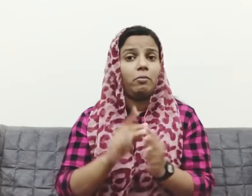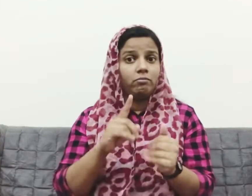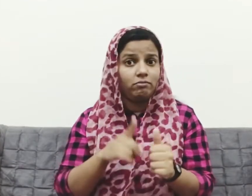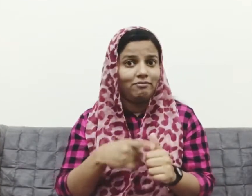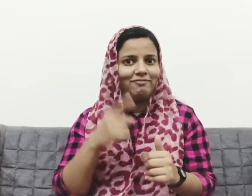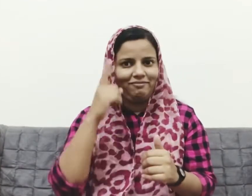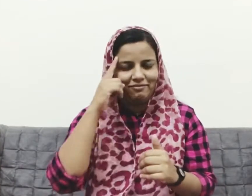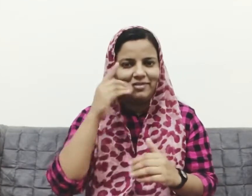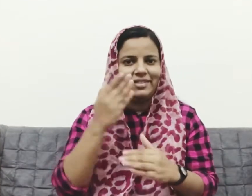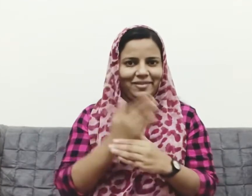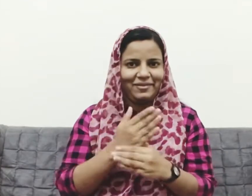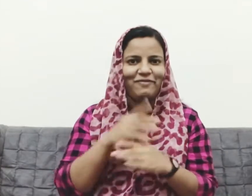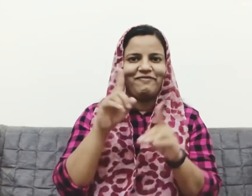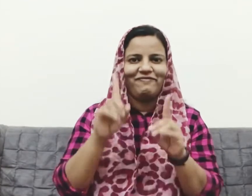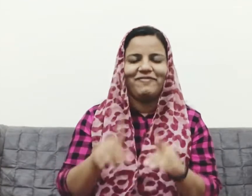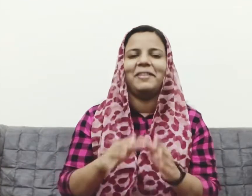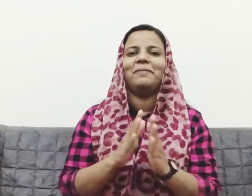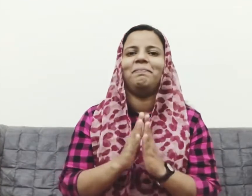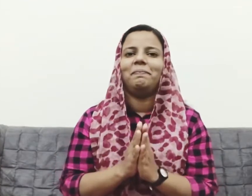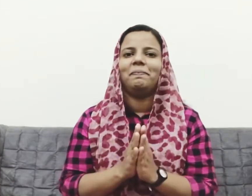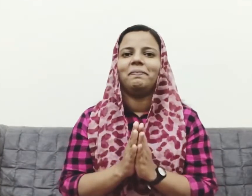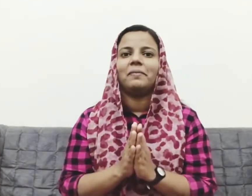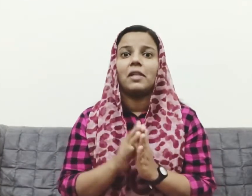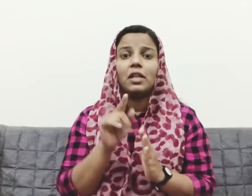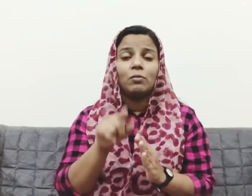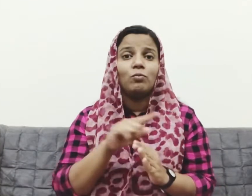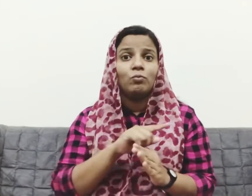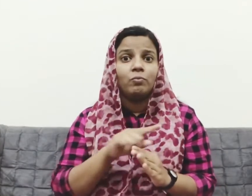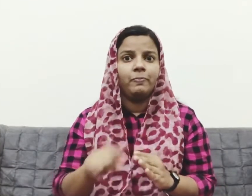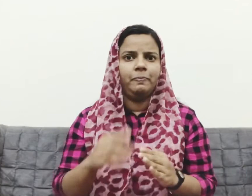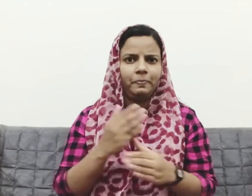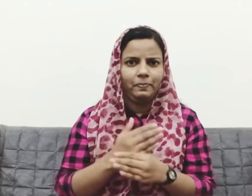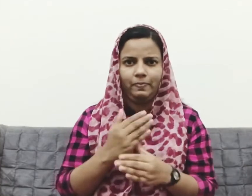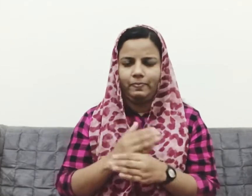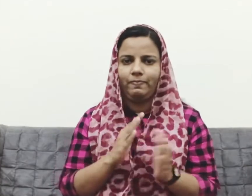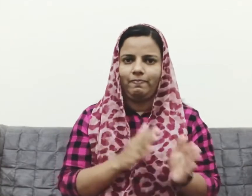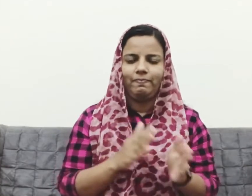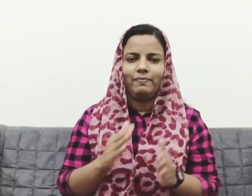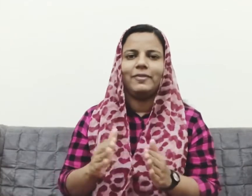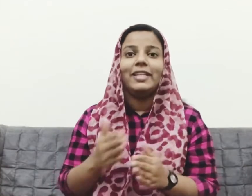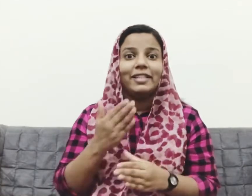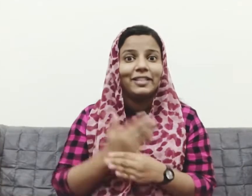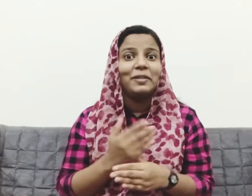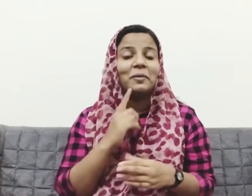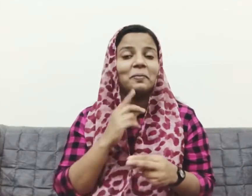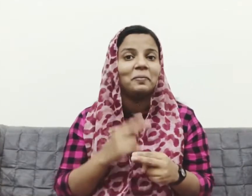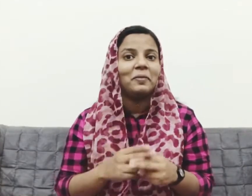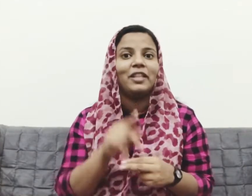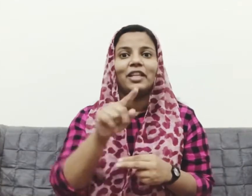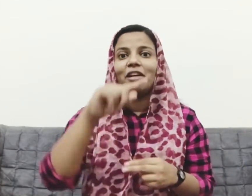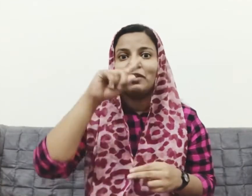പ്രത്യേകമായി ശ്രദ്ധിക്കണമെന്ന് ഓർപ്പിക്കുന്നു. അത് നിങ്ങൾ പാലിച്ച് ഓരോ ദിവസവും മുന്നോട്ട് പോവുക. നിങ്ങളുടെ